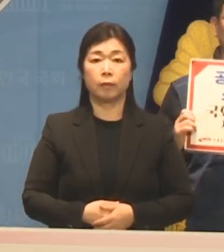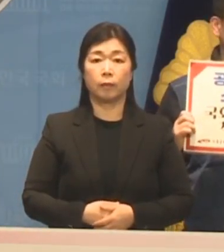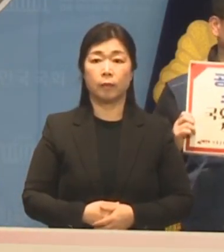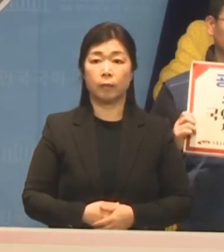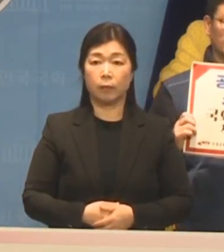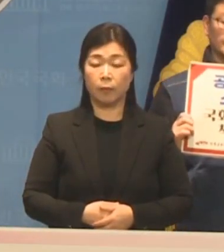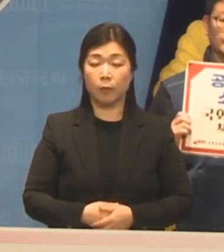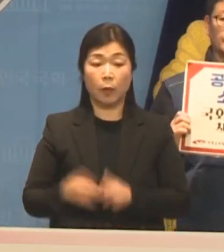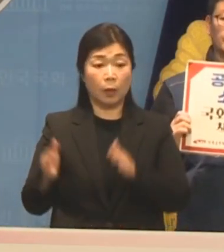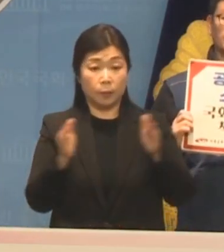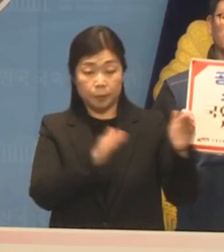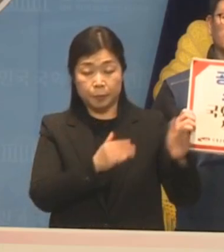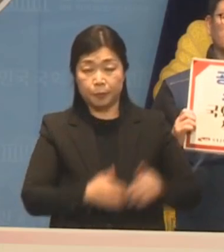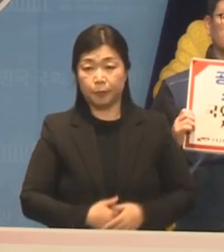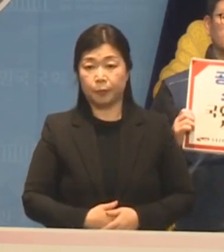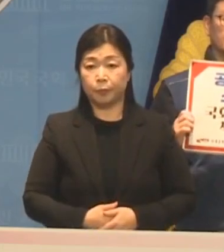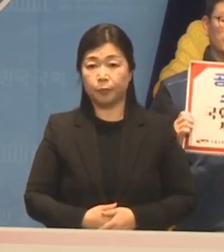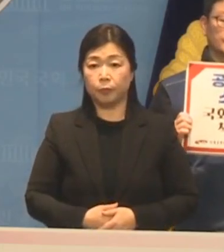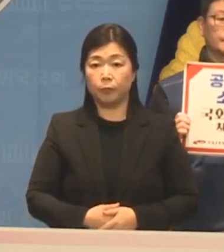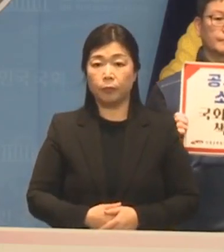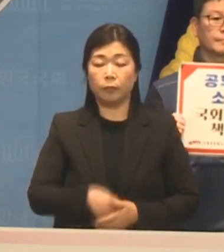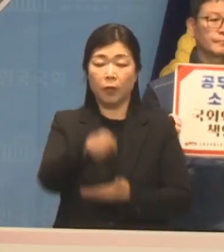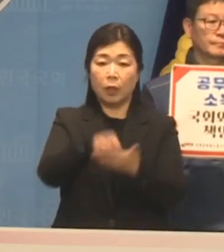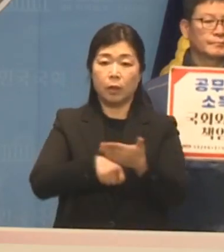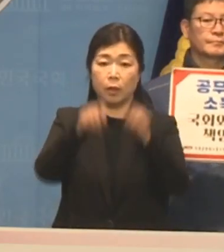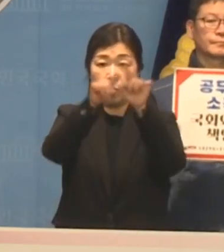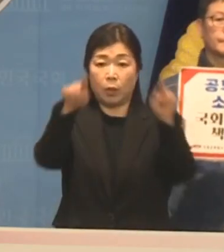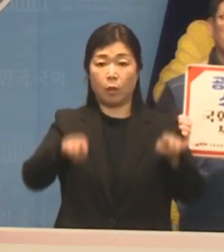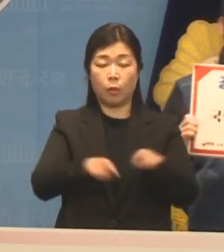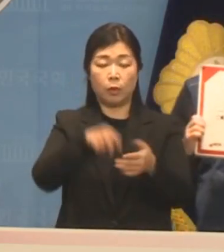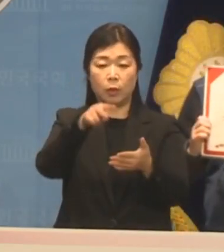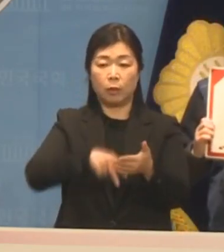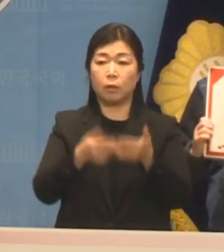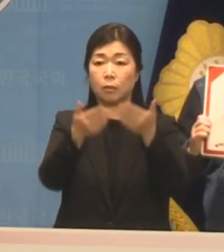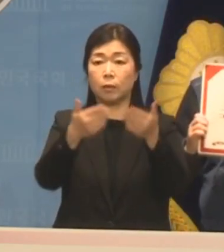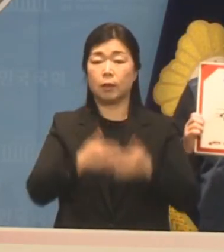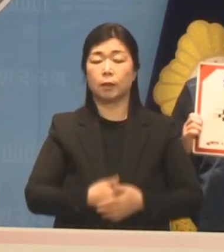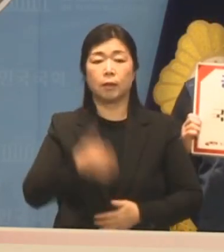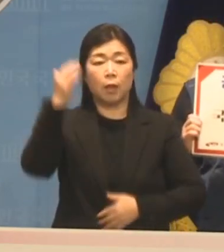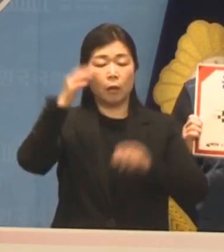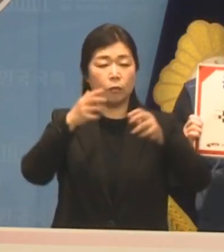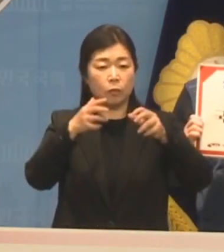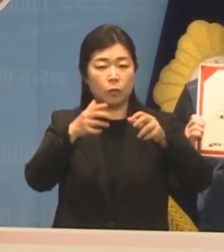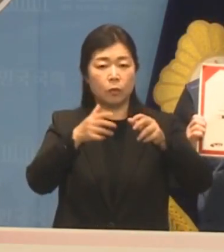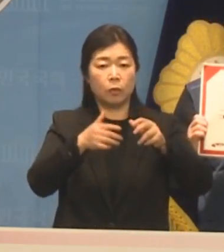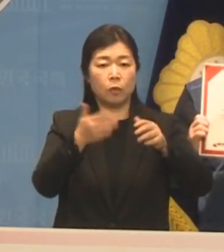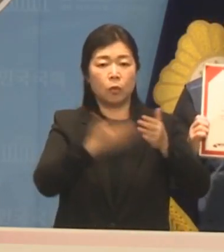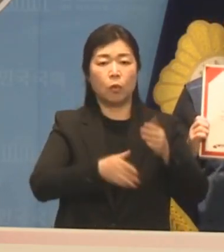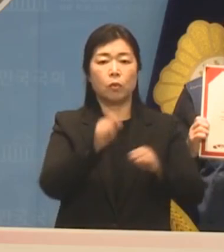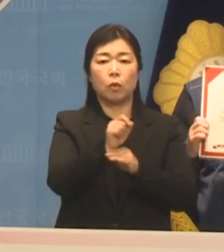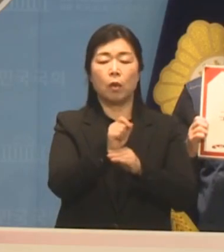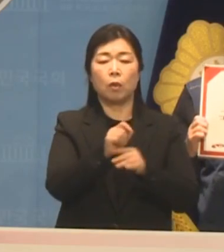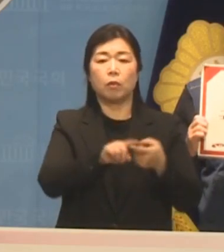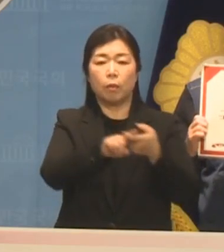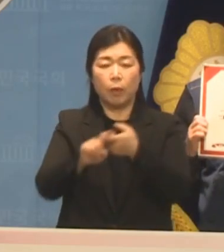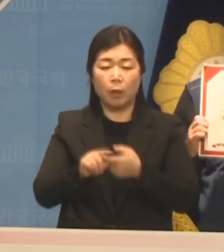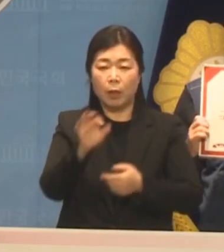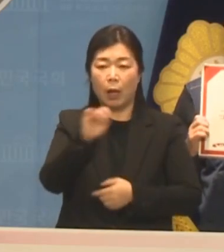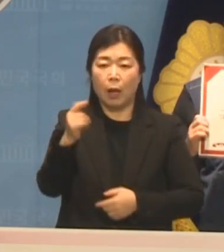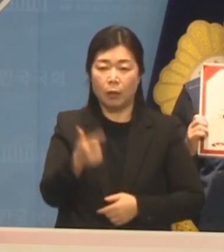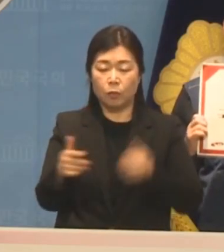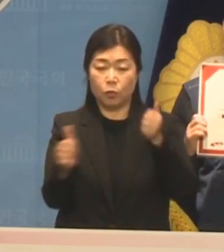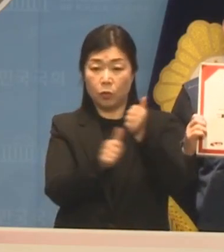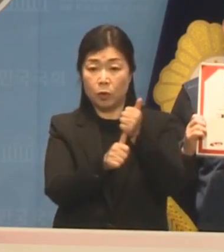네, 이어서 기자회견만 낭독을 하겠습니다. 대한민국 공무원 노동조합 연맹 안정섭